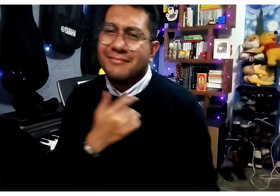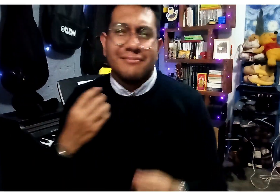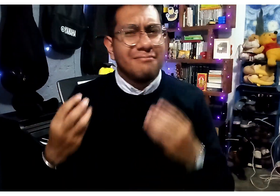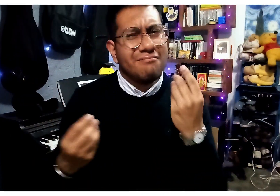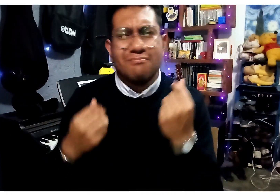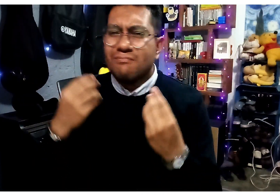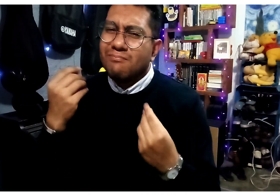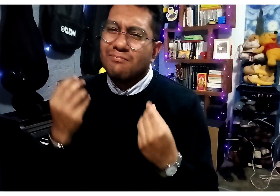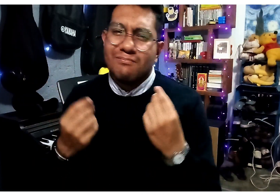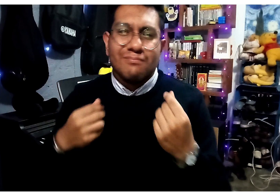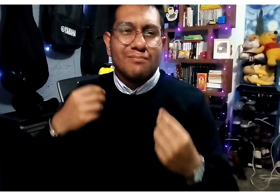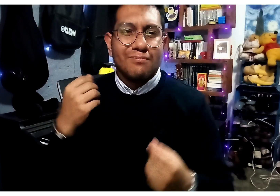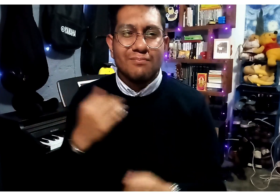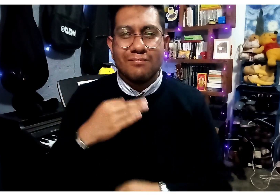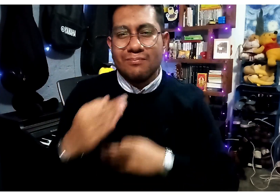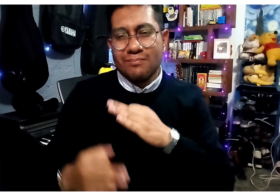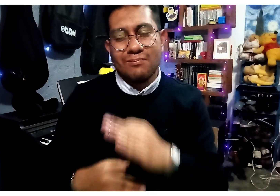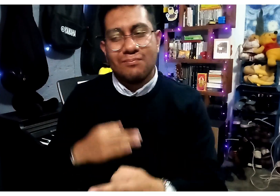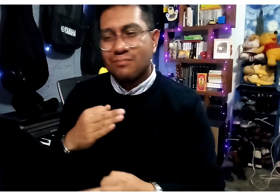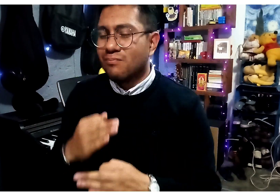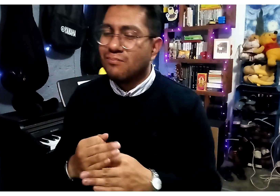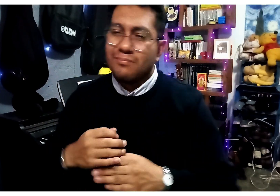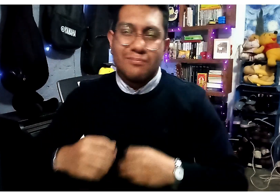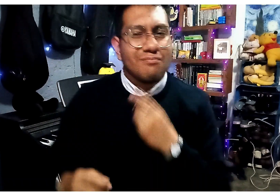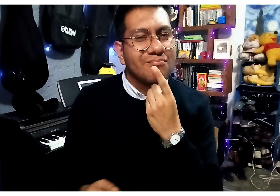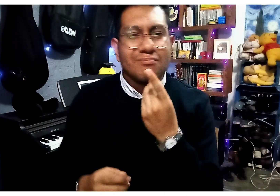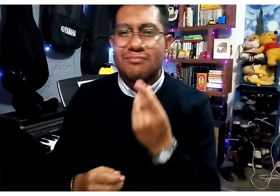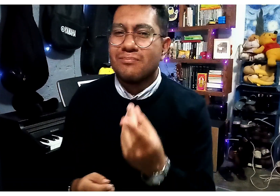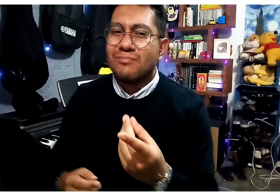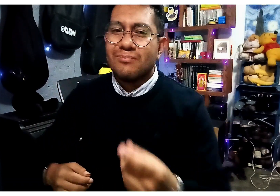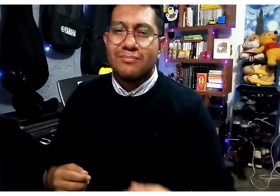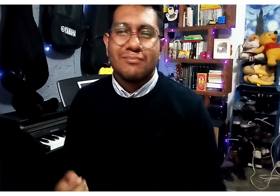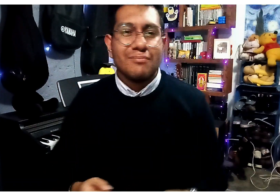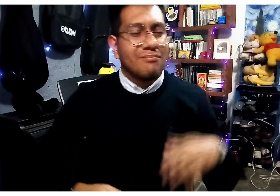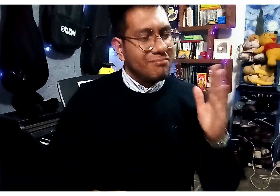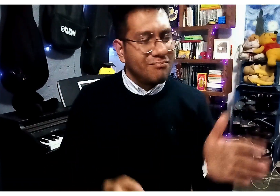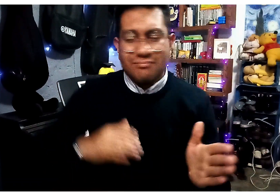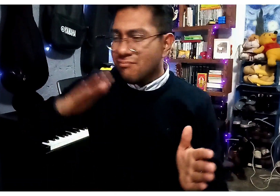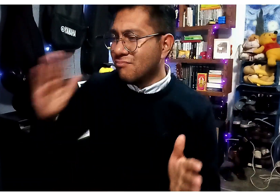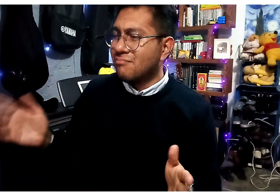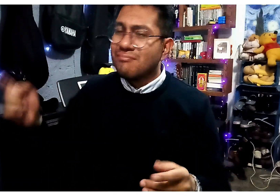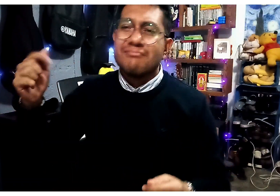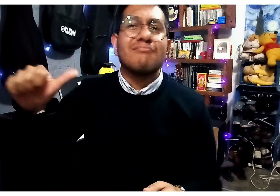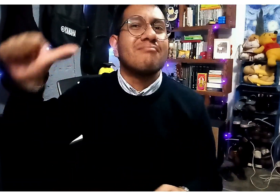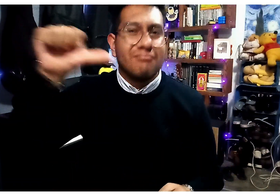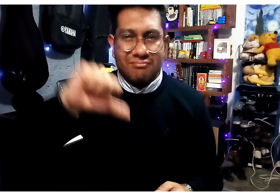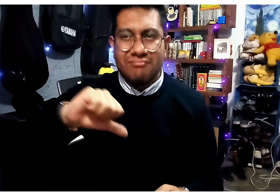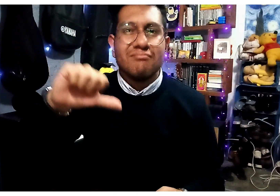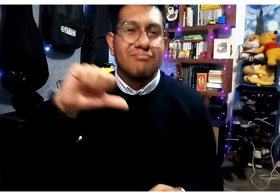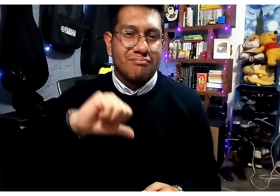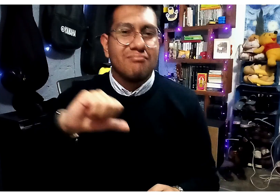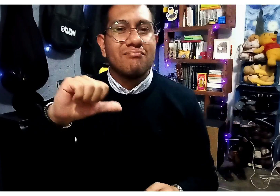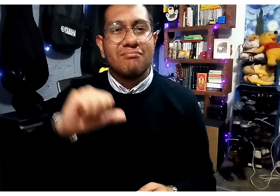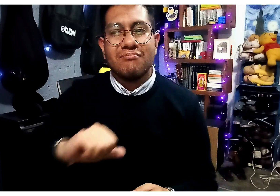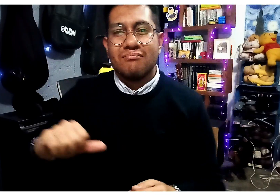Estoy ansiosa por soltarlo todo. Desde el principio hasta llegar al día de hoy.